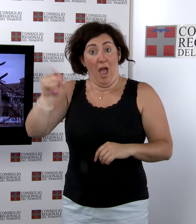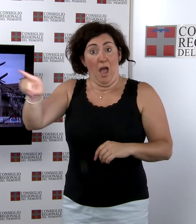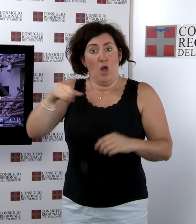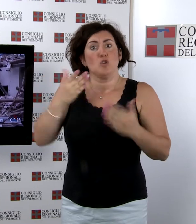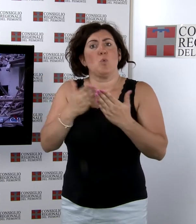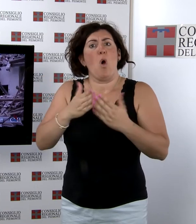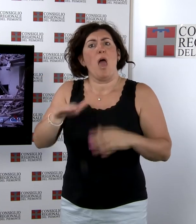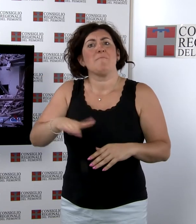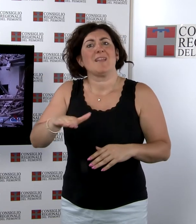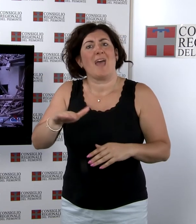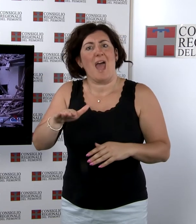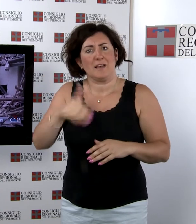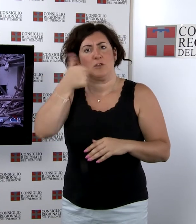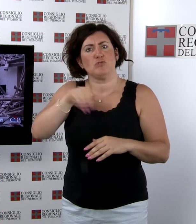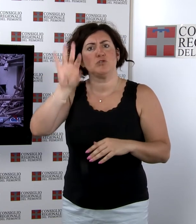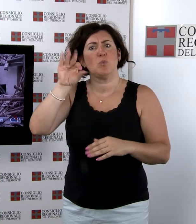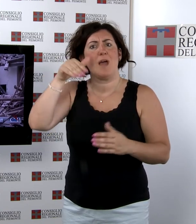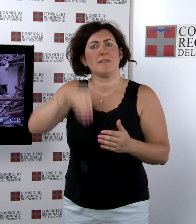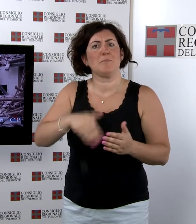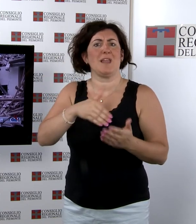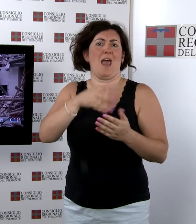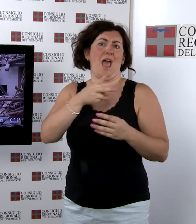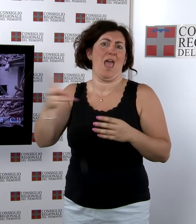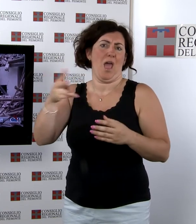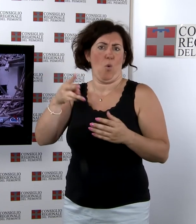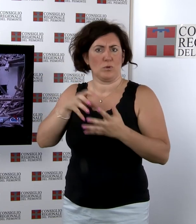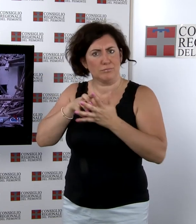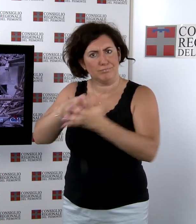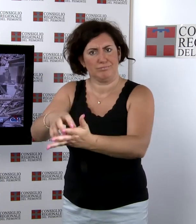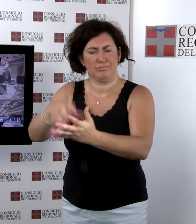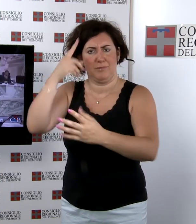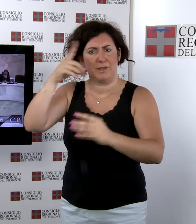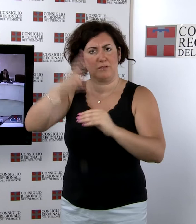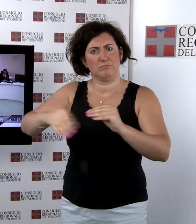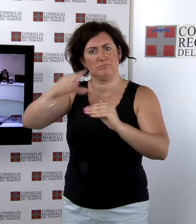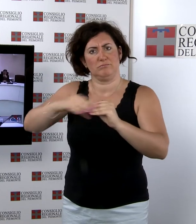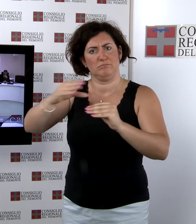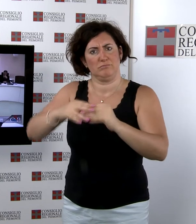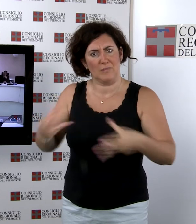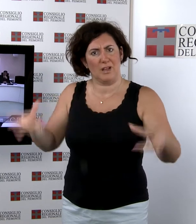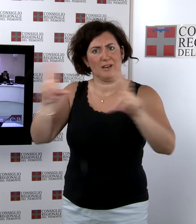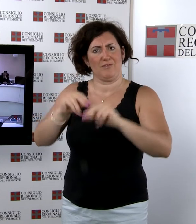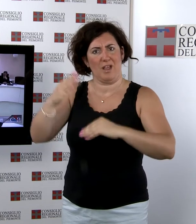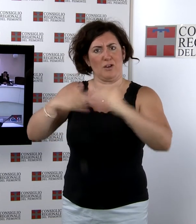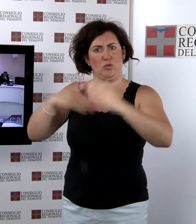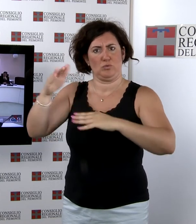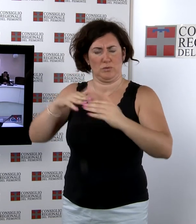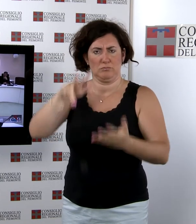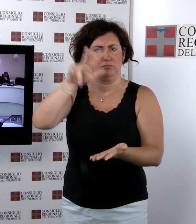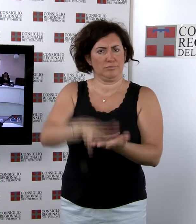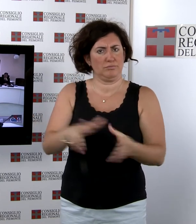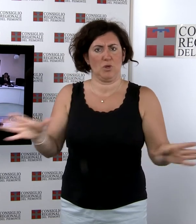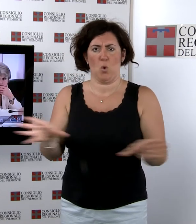il progetto che il Consiglio regionale del Piemonte, su proposta del Comitato di Solidarietà, ha approvato all'unanimità per investire i